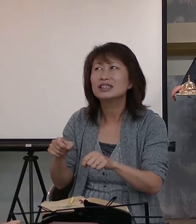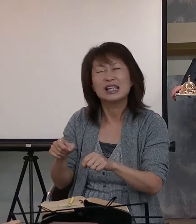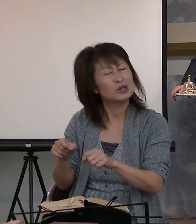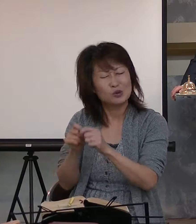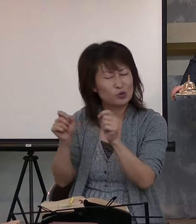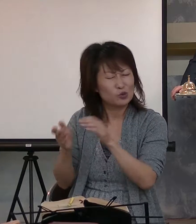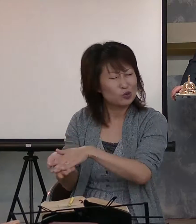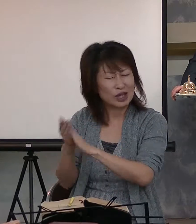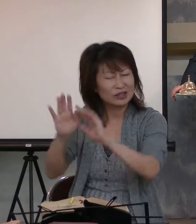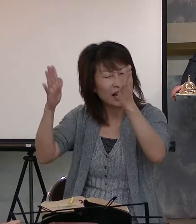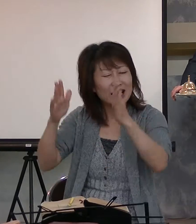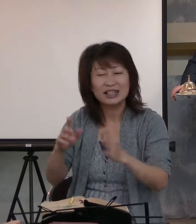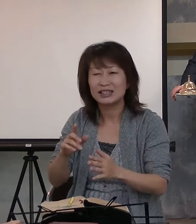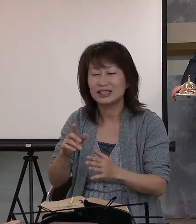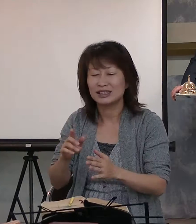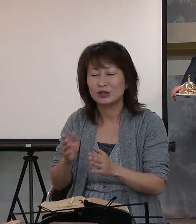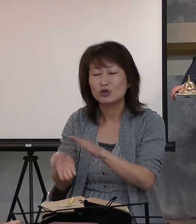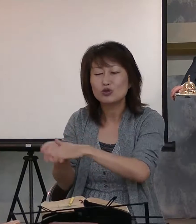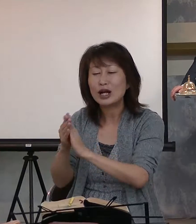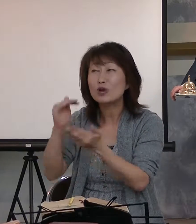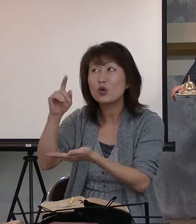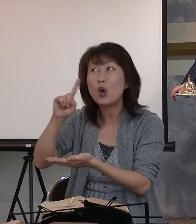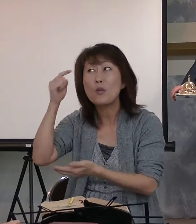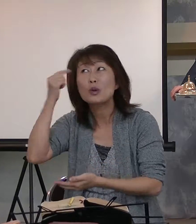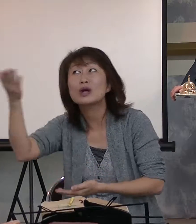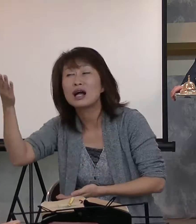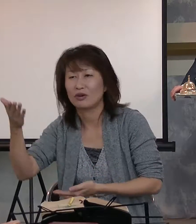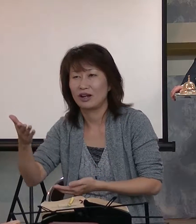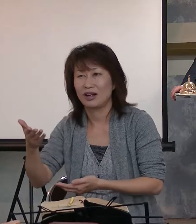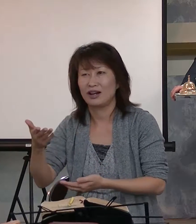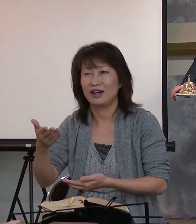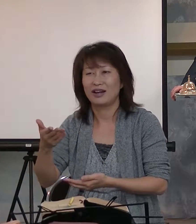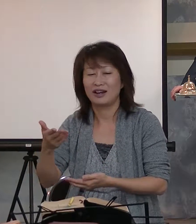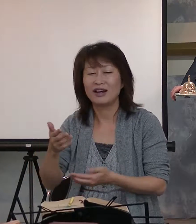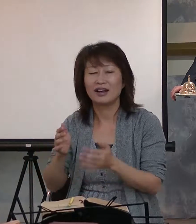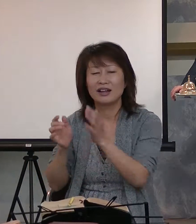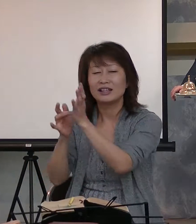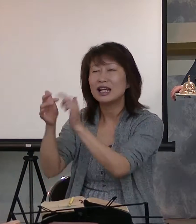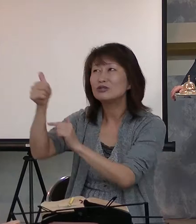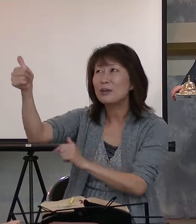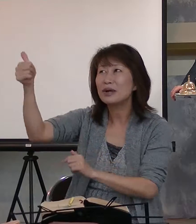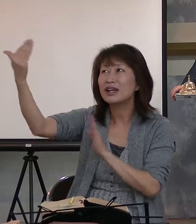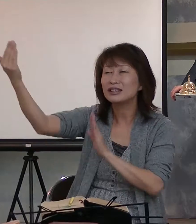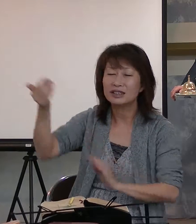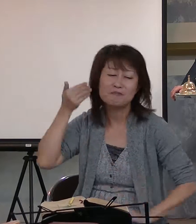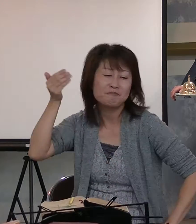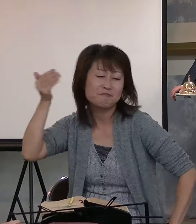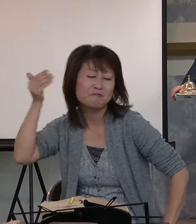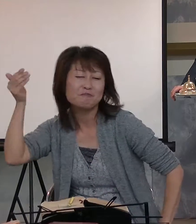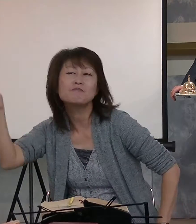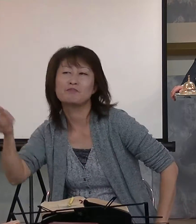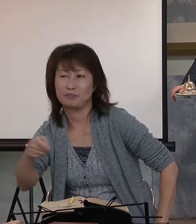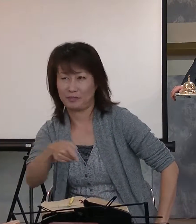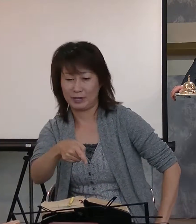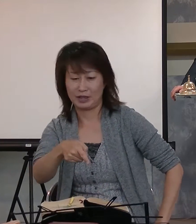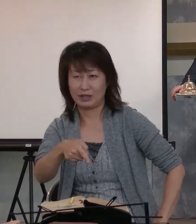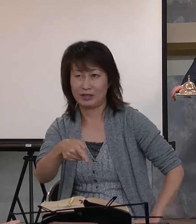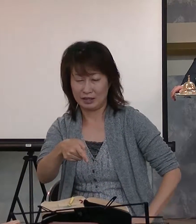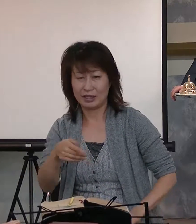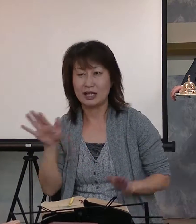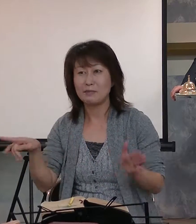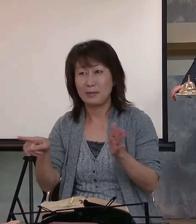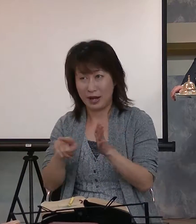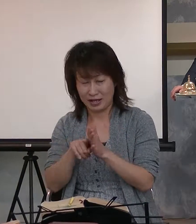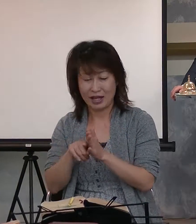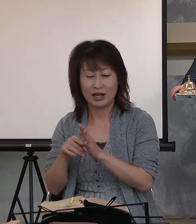この問題を持ってイエス・キリストをこの 会話、まだ話したことを学んで